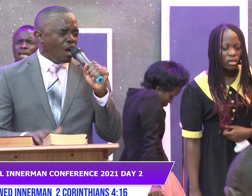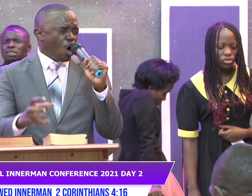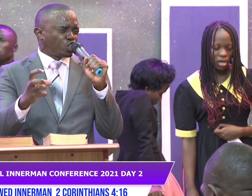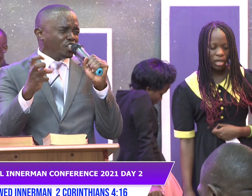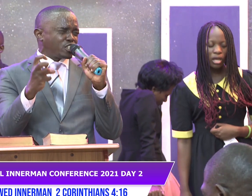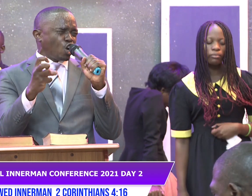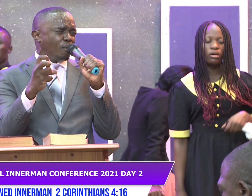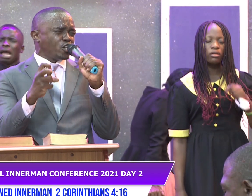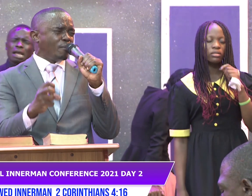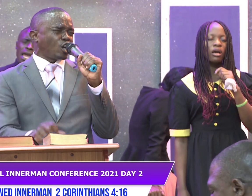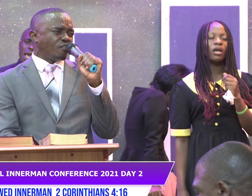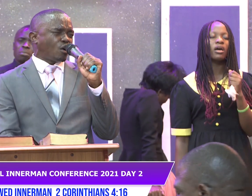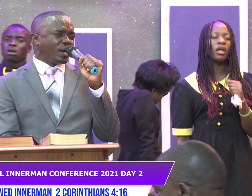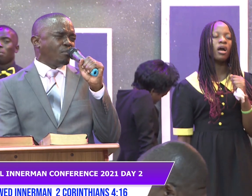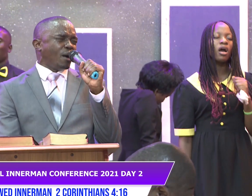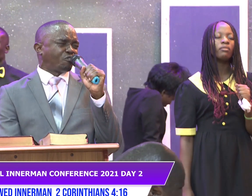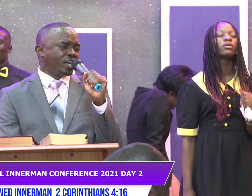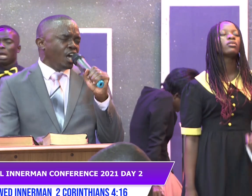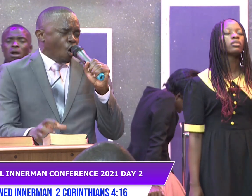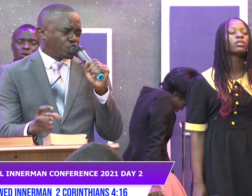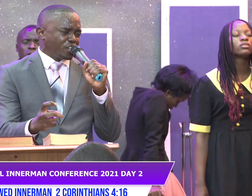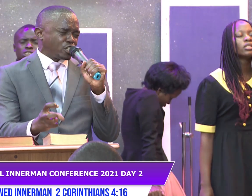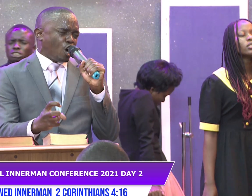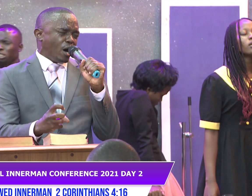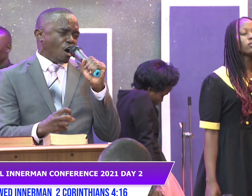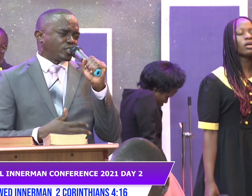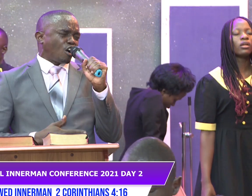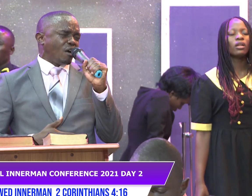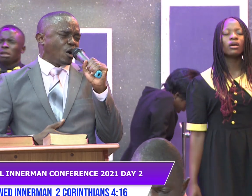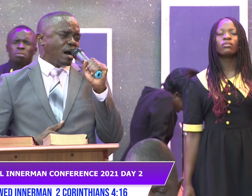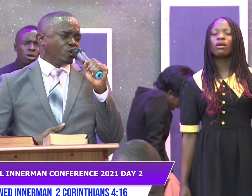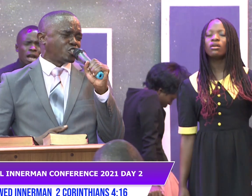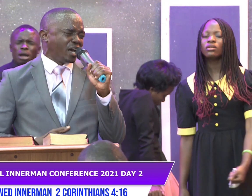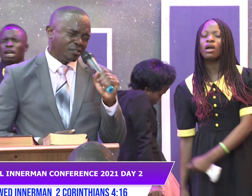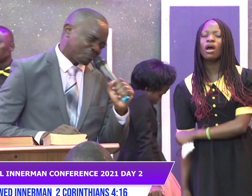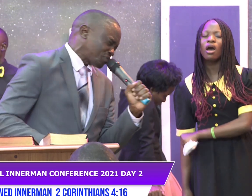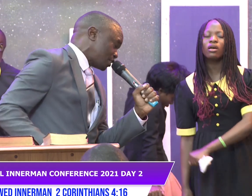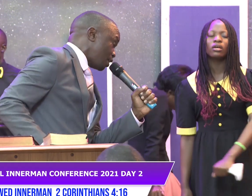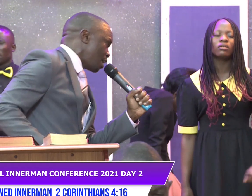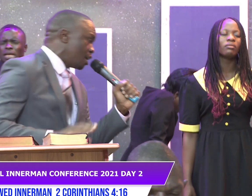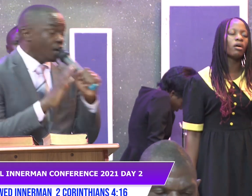tusaba otonyesa omwoyo omutukuvu ku bulamu bwaffe otonyesa omwoyo omutukuvu munda mu nze